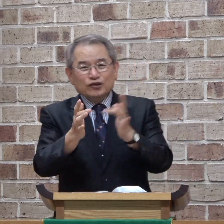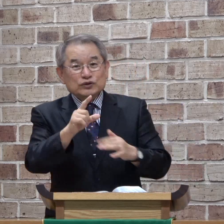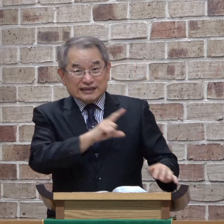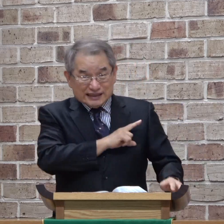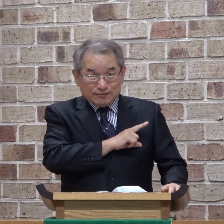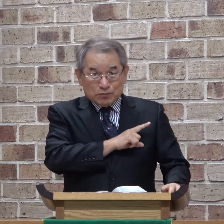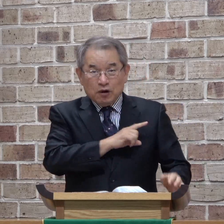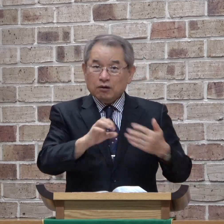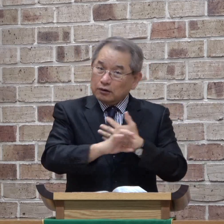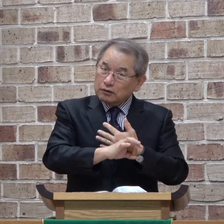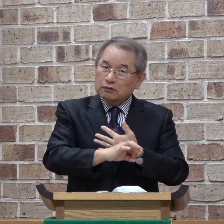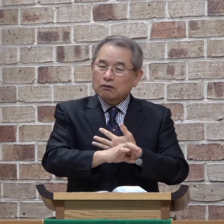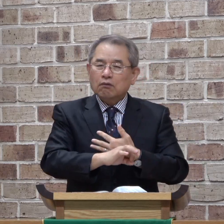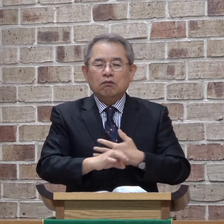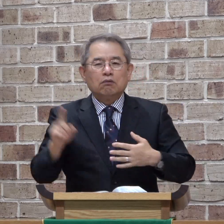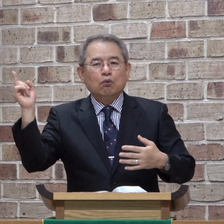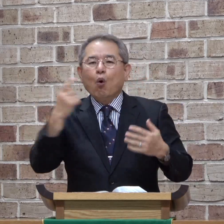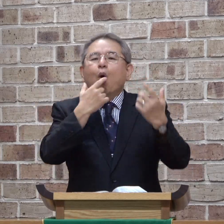이 놀라운 능력의 이름은 바로 예수님입니다.